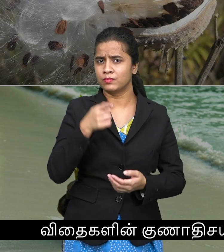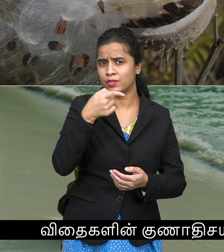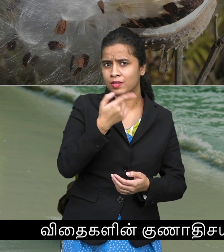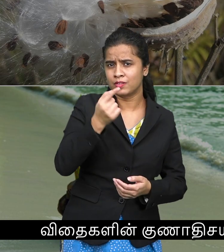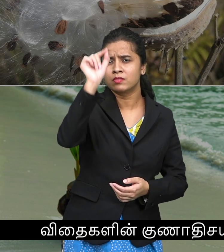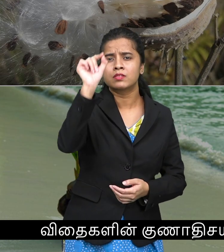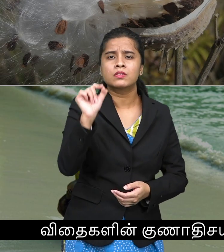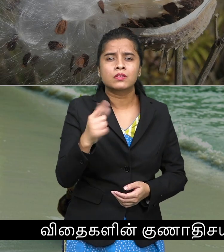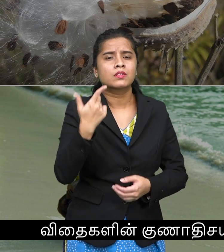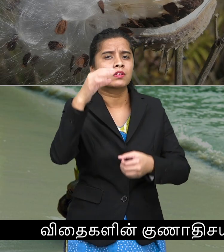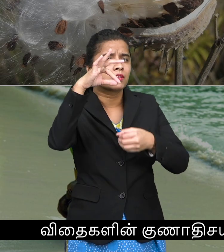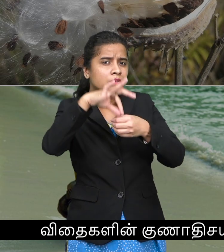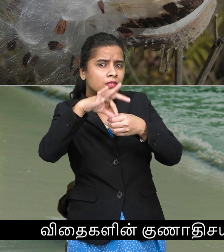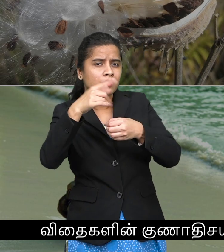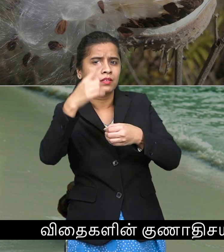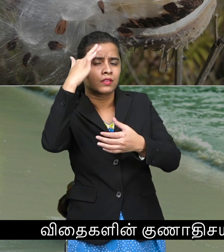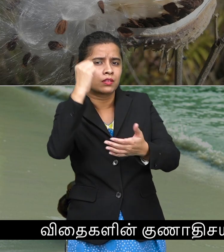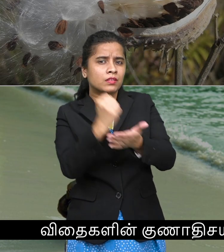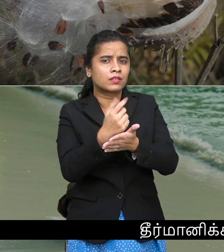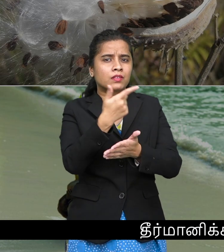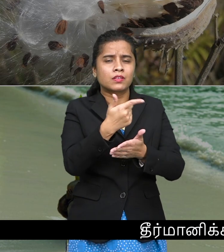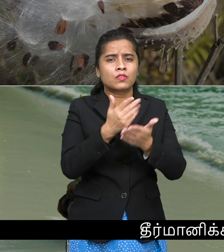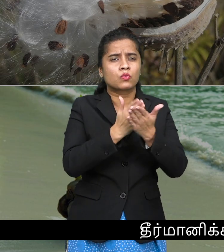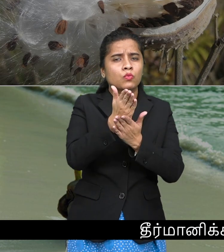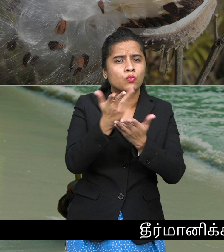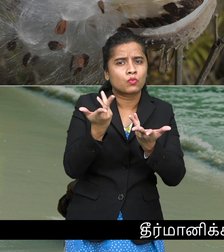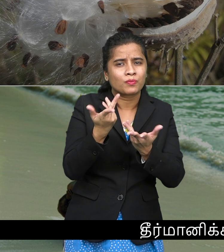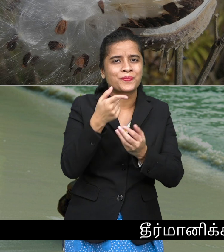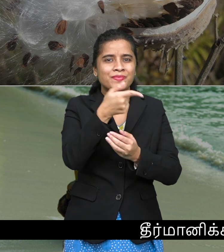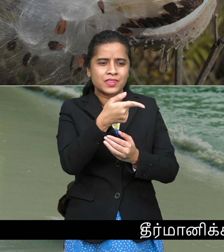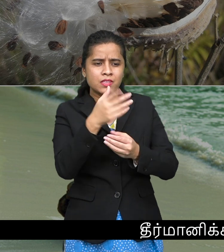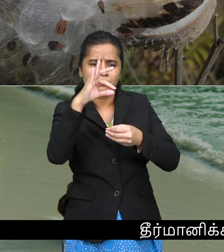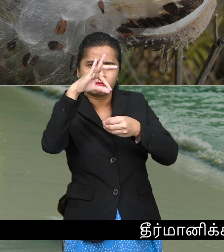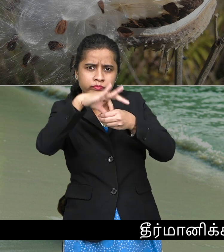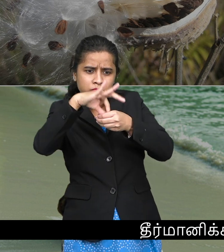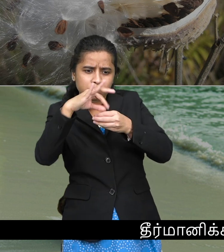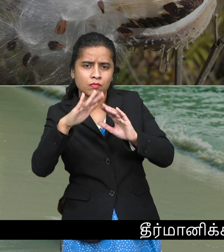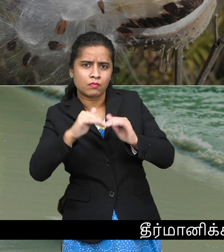விதைகளின் குணாதிசயங்கள் அவை சிதறும் விதத்தில் தீர்மானிக்கப்படுகின்றன அல்லவா?